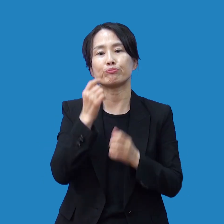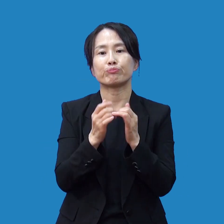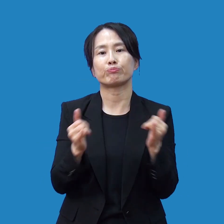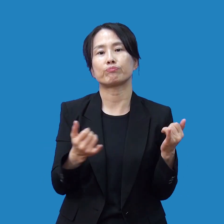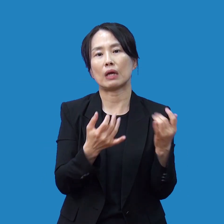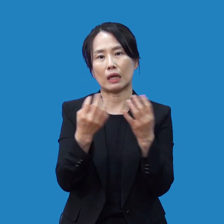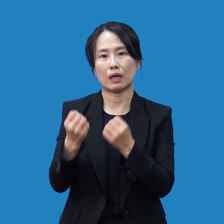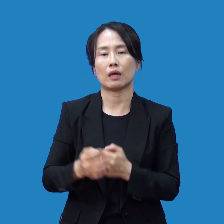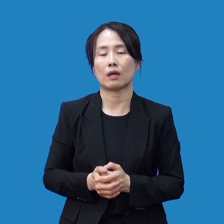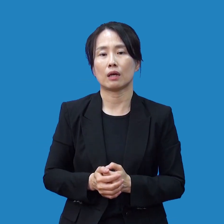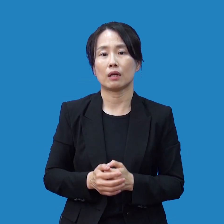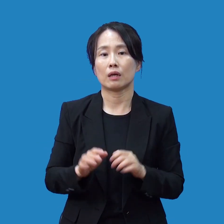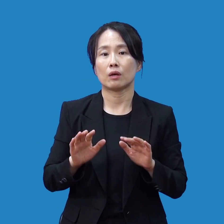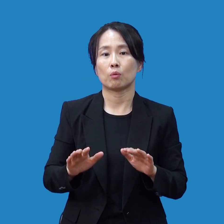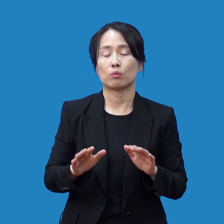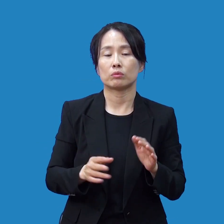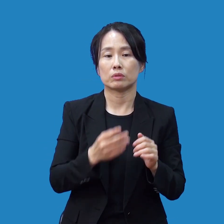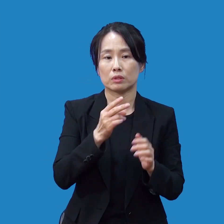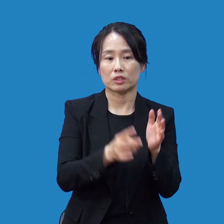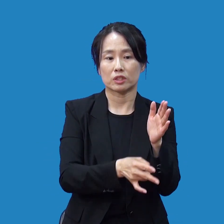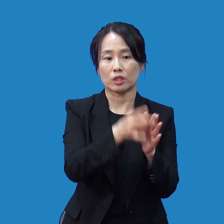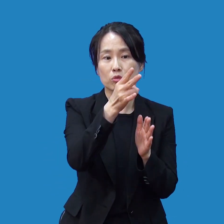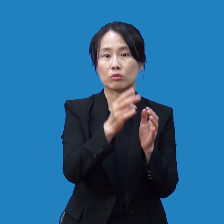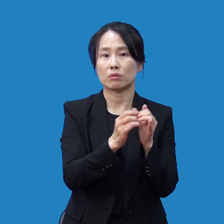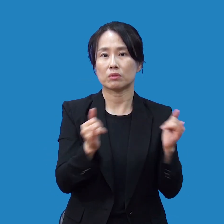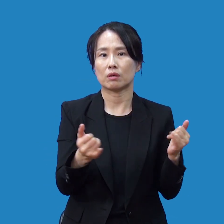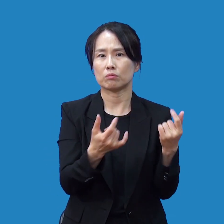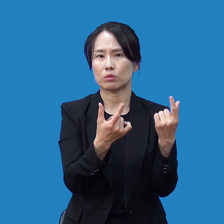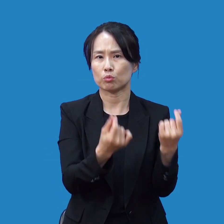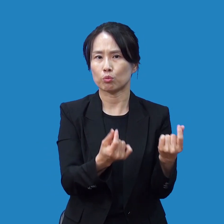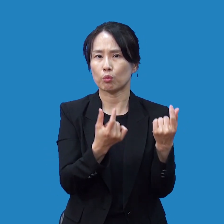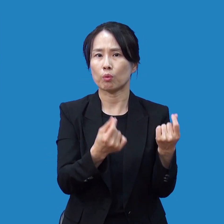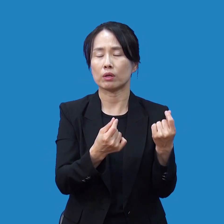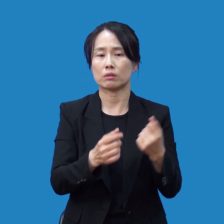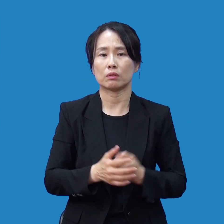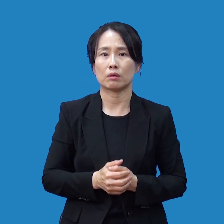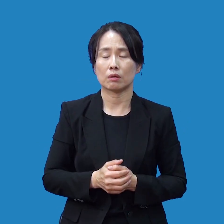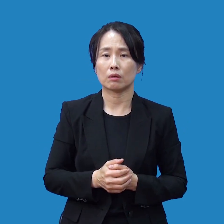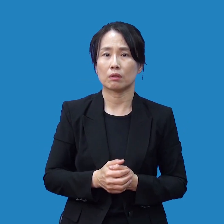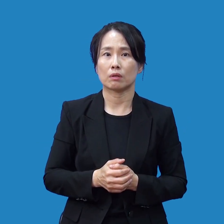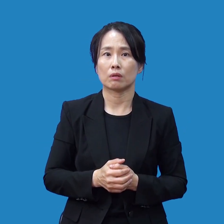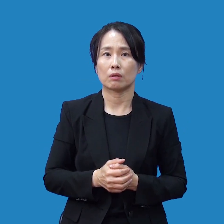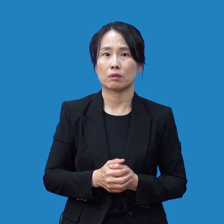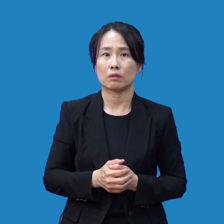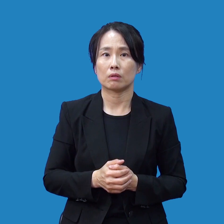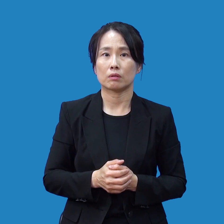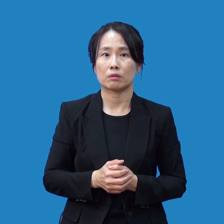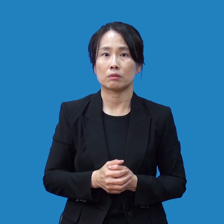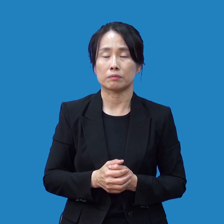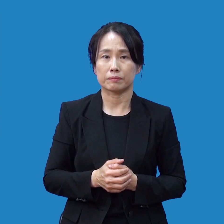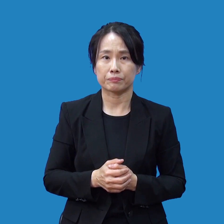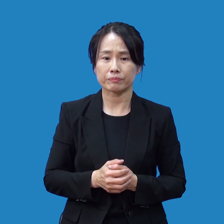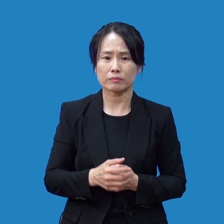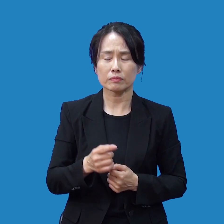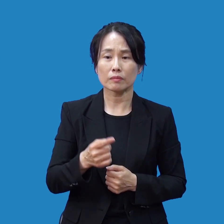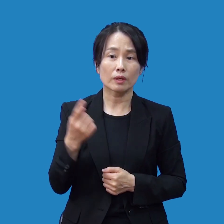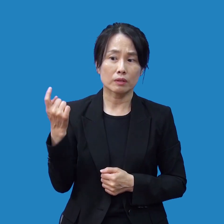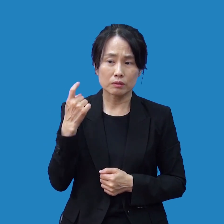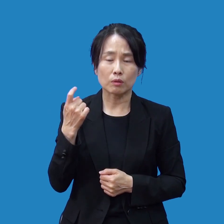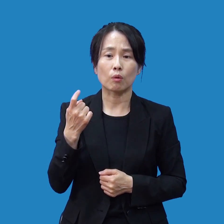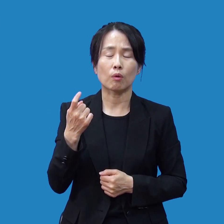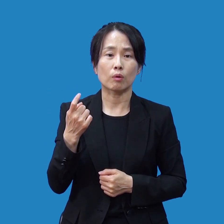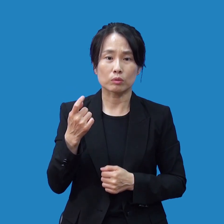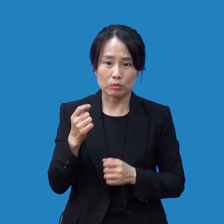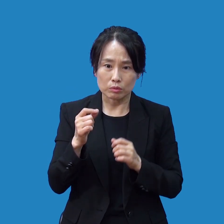예루살렘 사람들이 바로 그러합니다. 왜 이 사람들이 들어도 깨닫지 못하고 보아도 보지